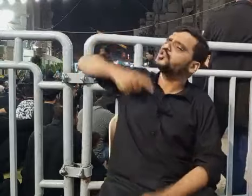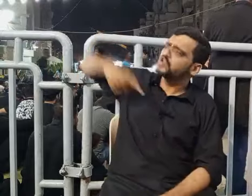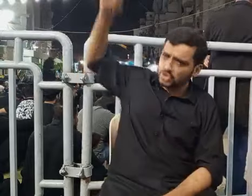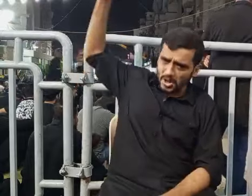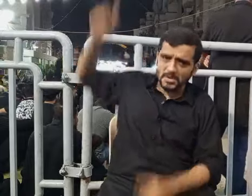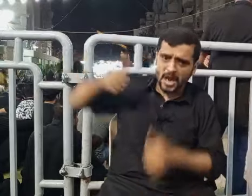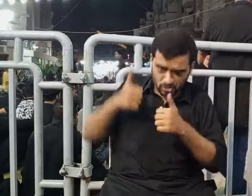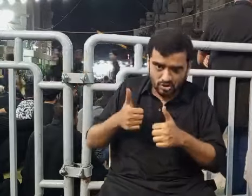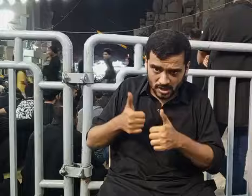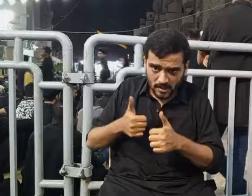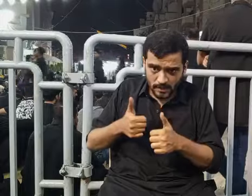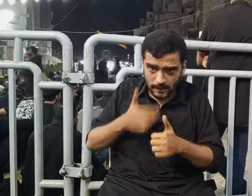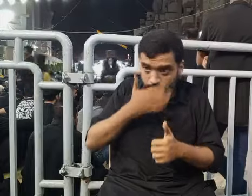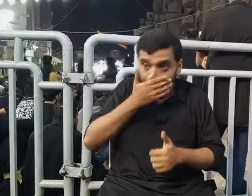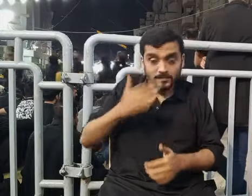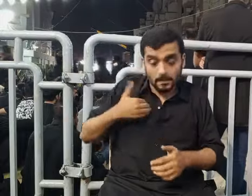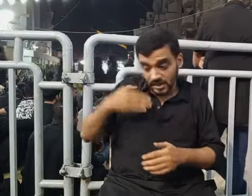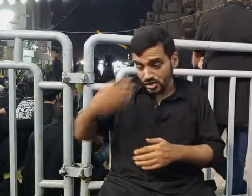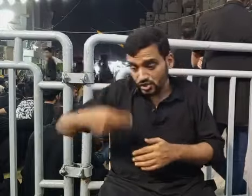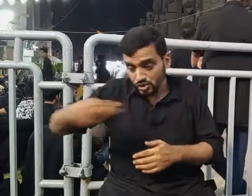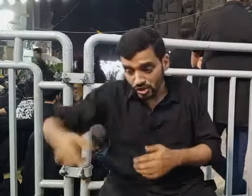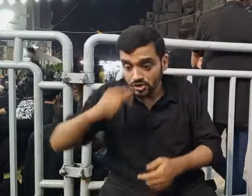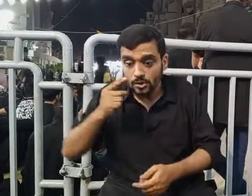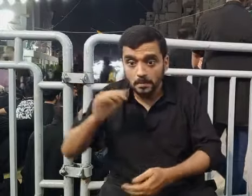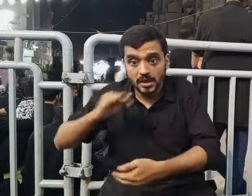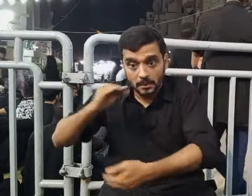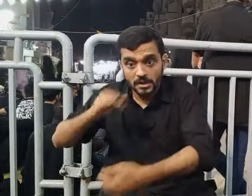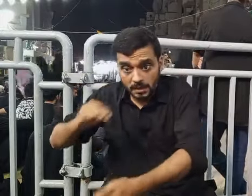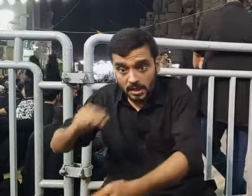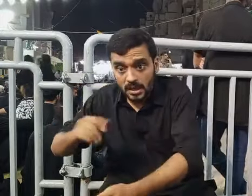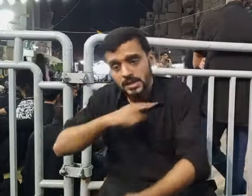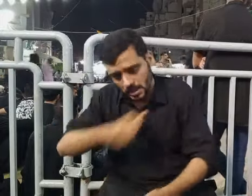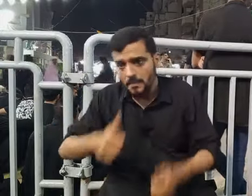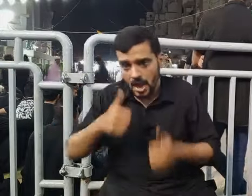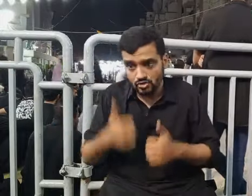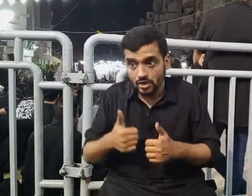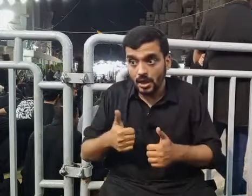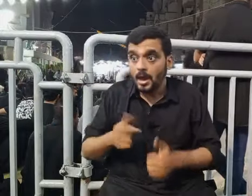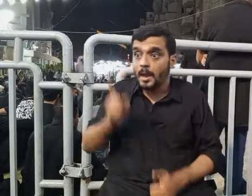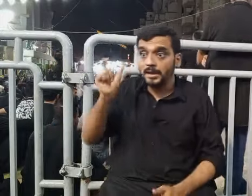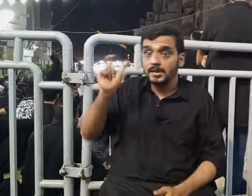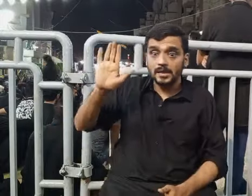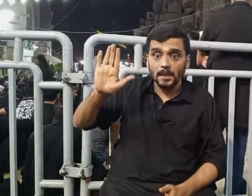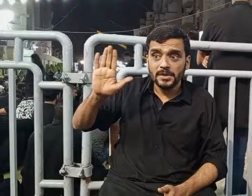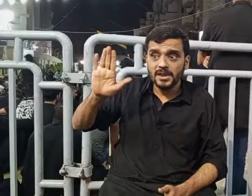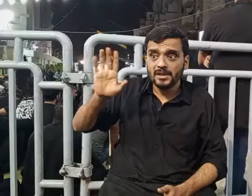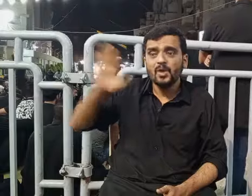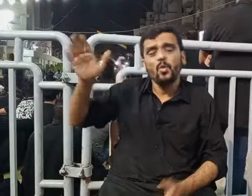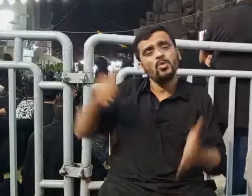بیٹا قاسم، میں اس متوں کا سویرا ہوں، نام قاسم ہے، متائے فاطمہ زہرا، نام قاسم،